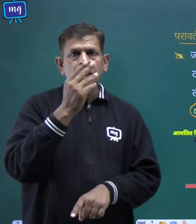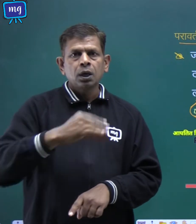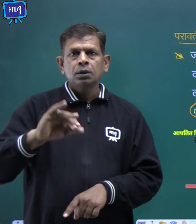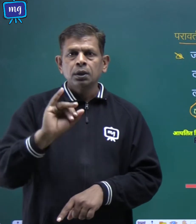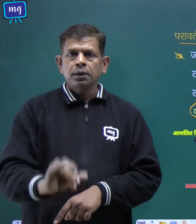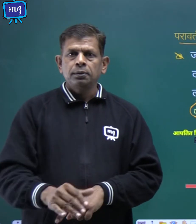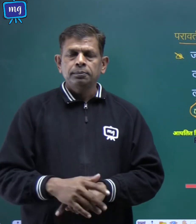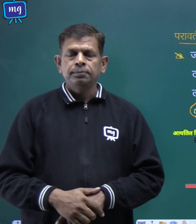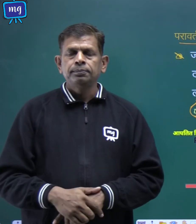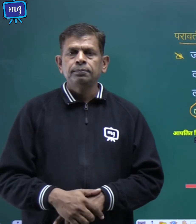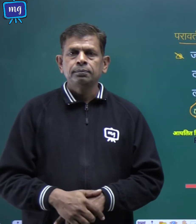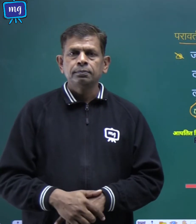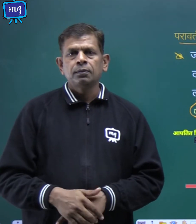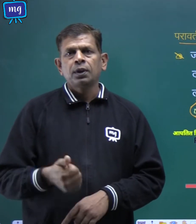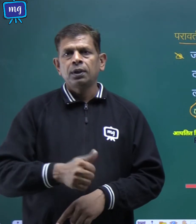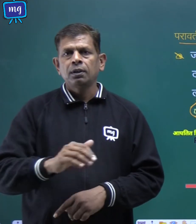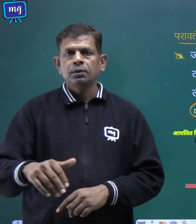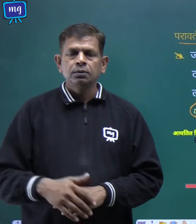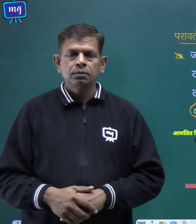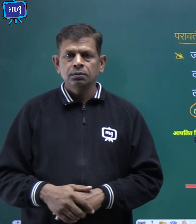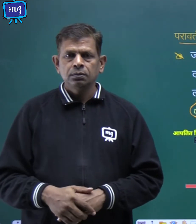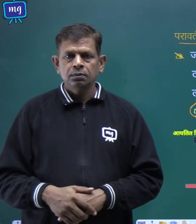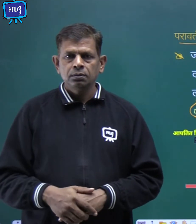है। ठीक है बच्चों,